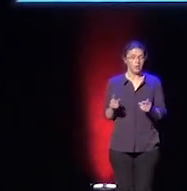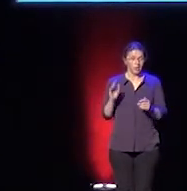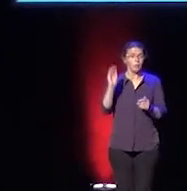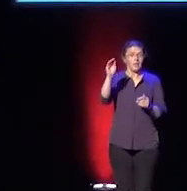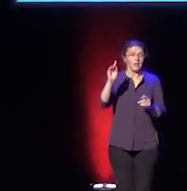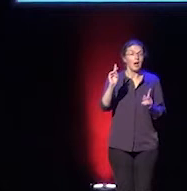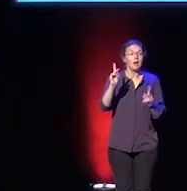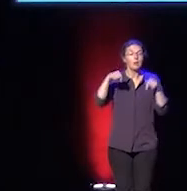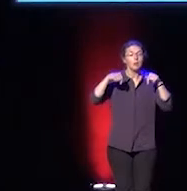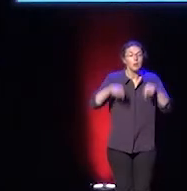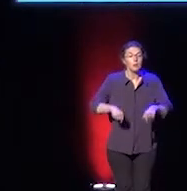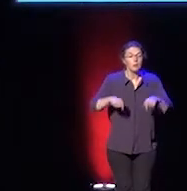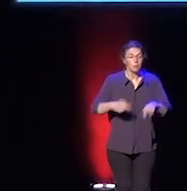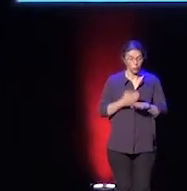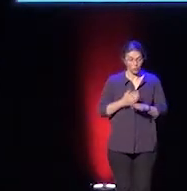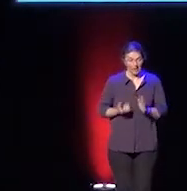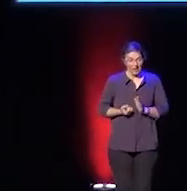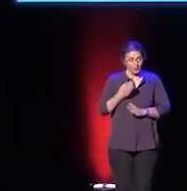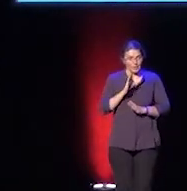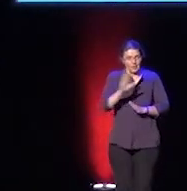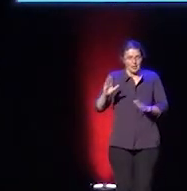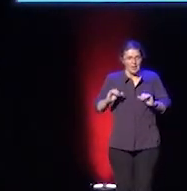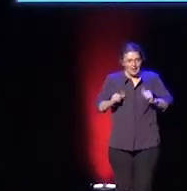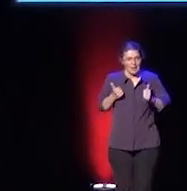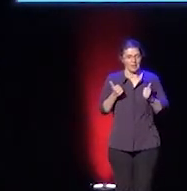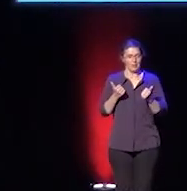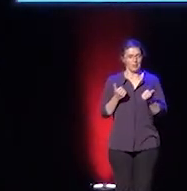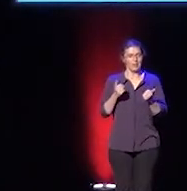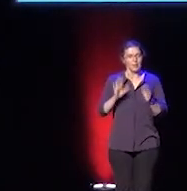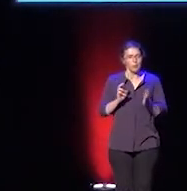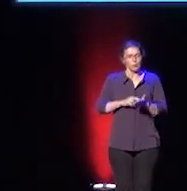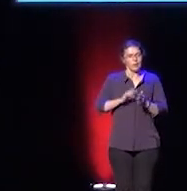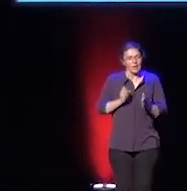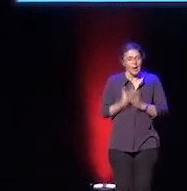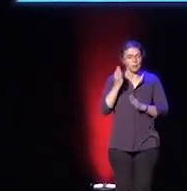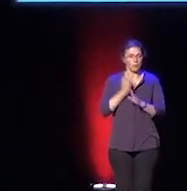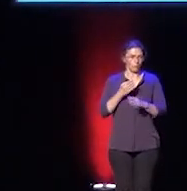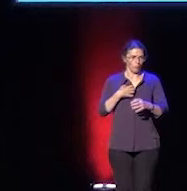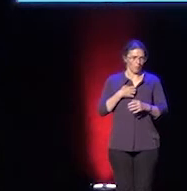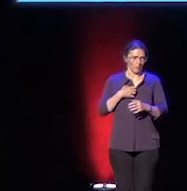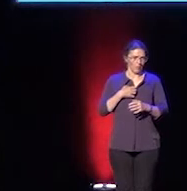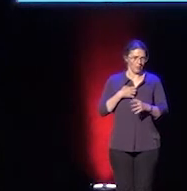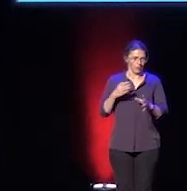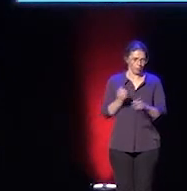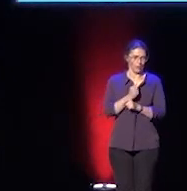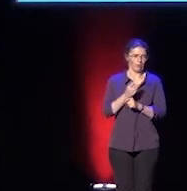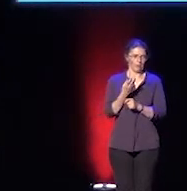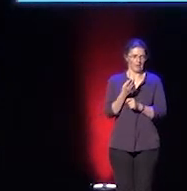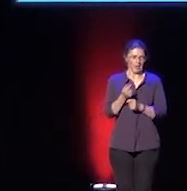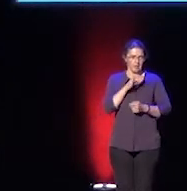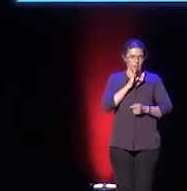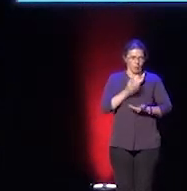haben aber heute in ihrem aktuellen Leben und in ihrem aktuellen Zustand auch Probleme, über die Runden zu kommen. Das wird dabei